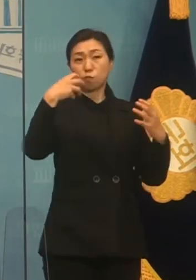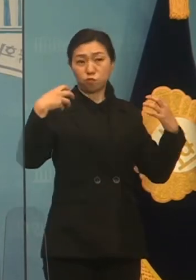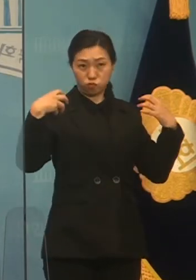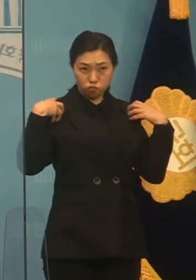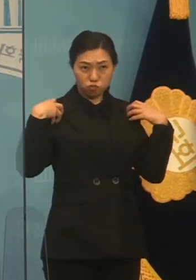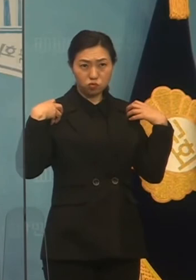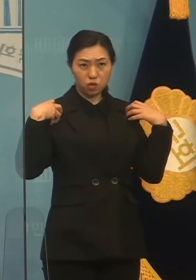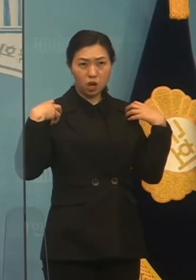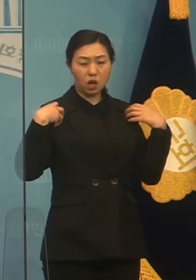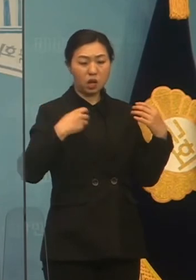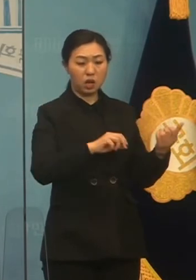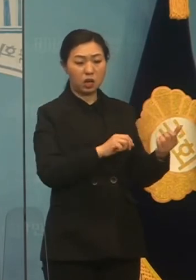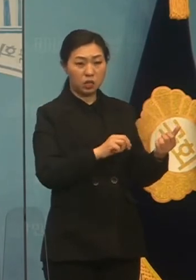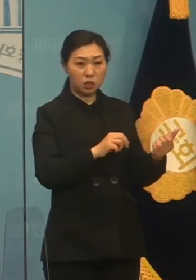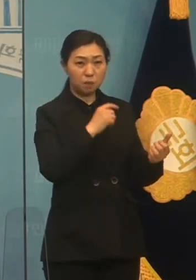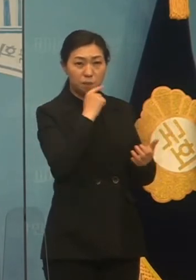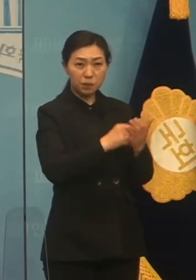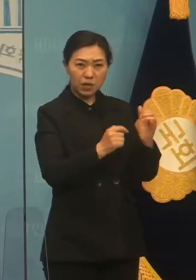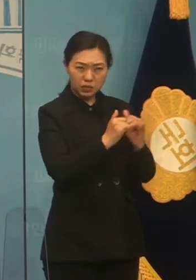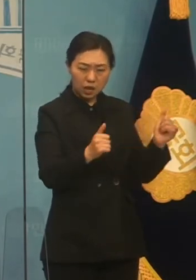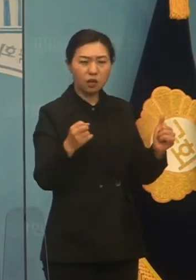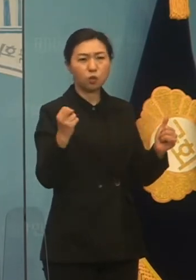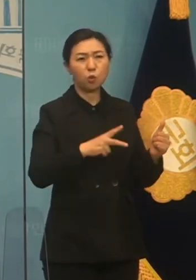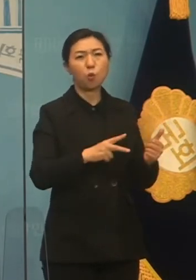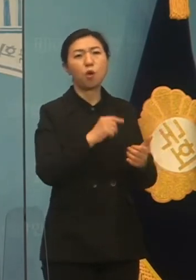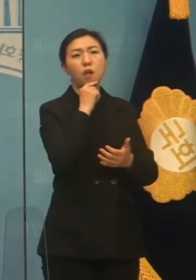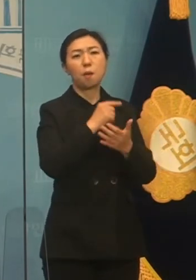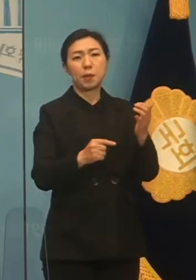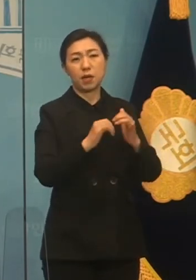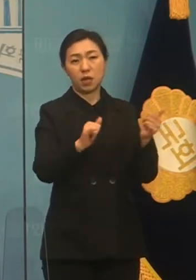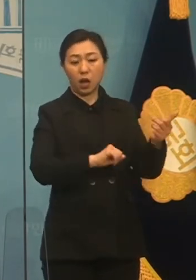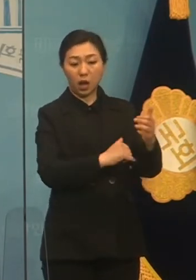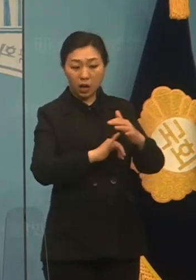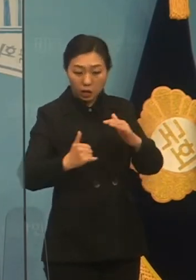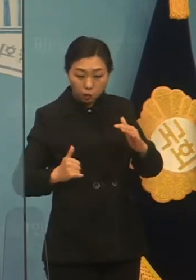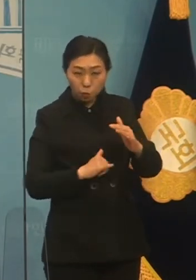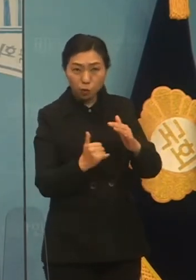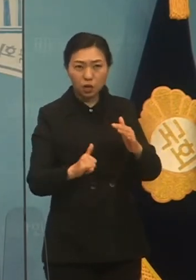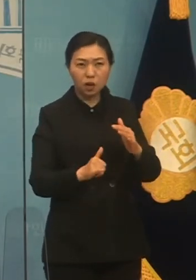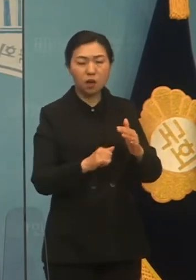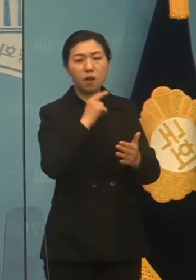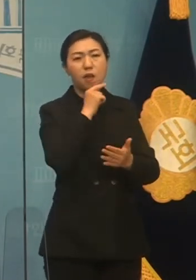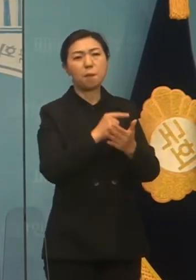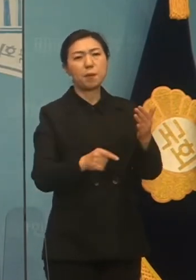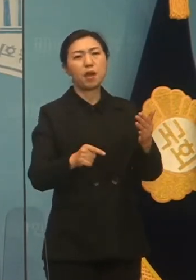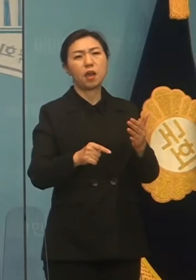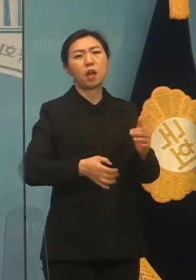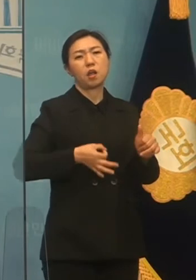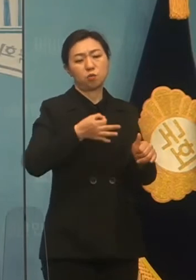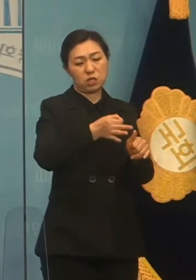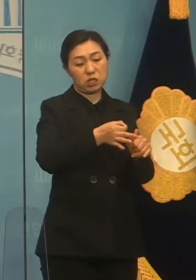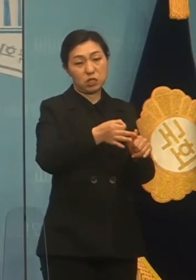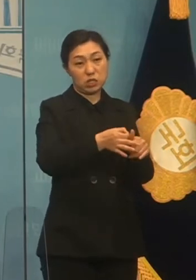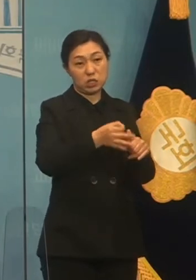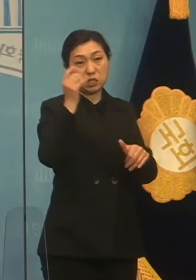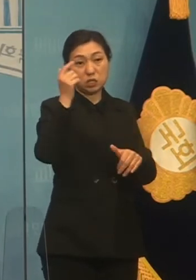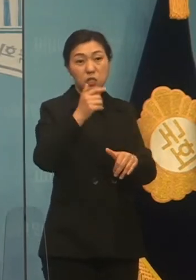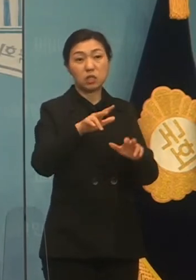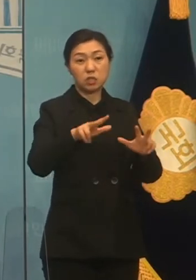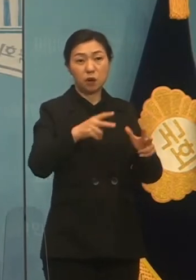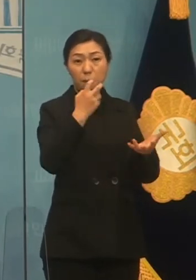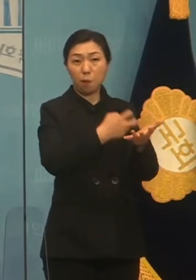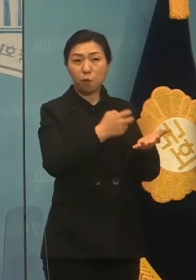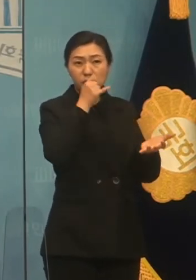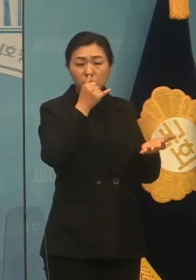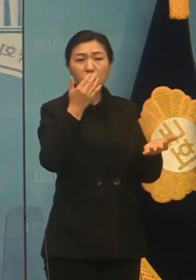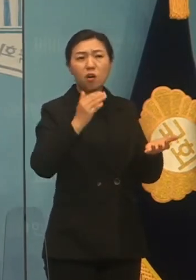그 유족에게 범죄 피해 구조금을 지급하도록 하고 있습니다. 그러나 구조대상 범죄 피해